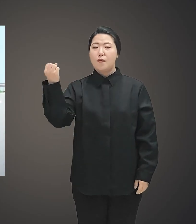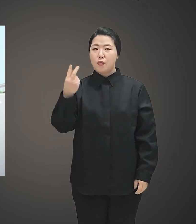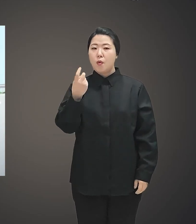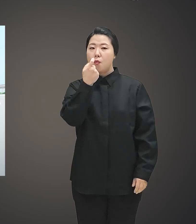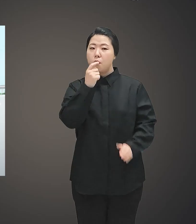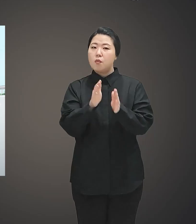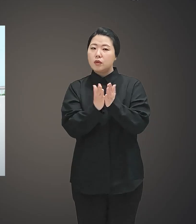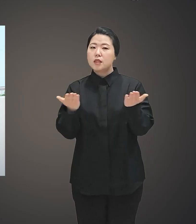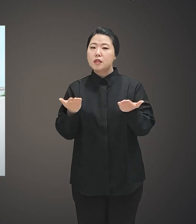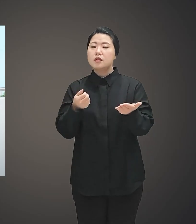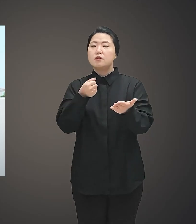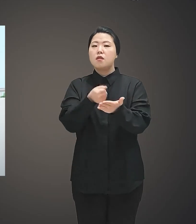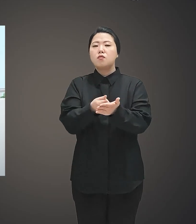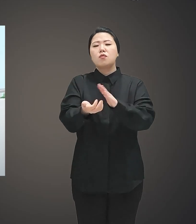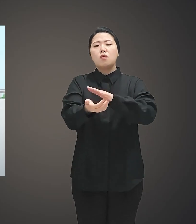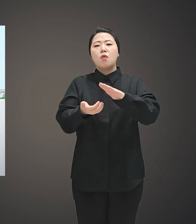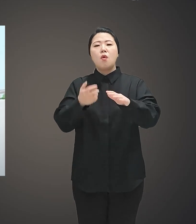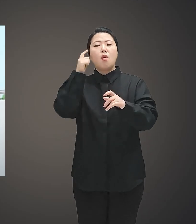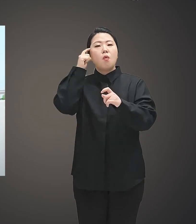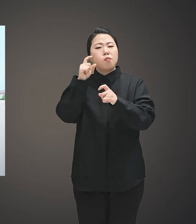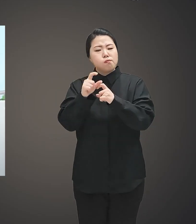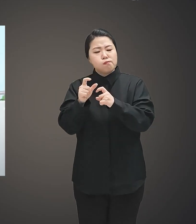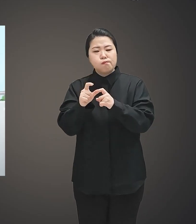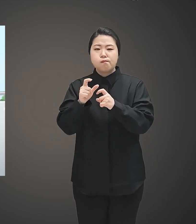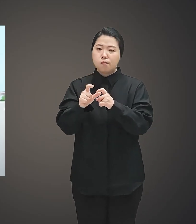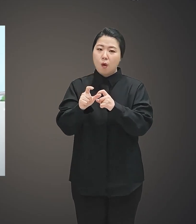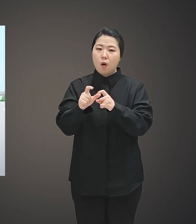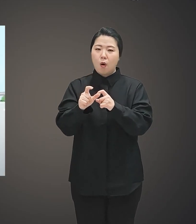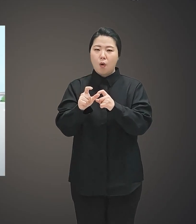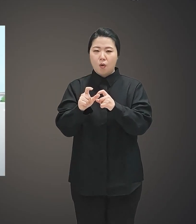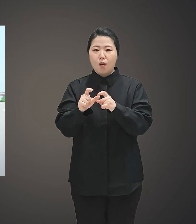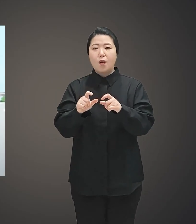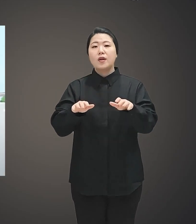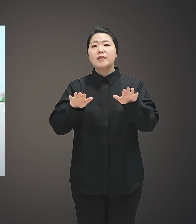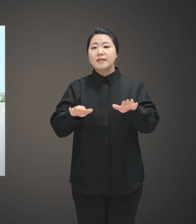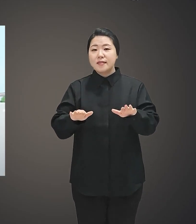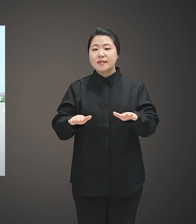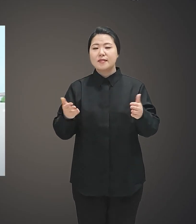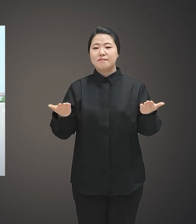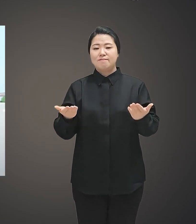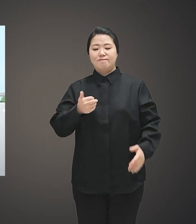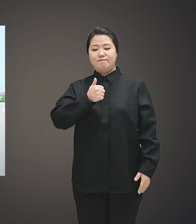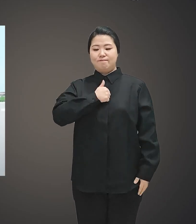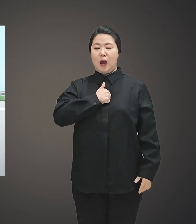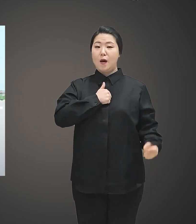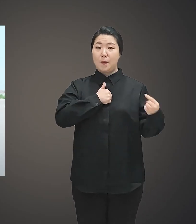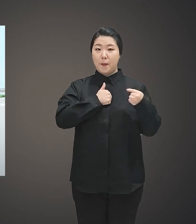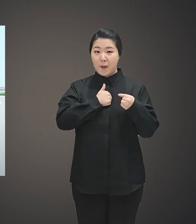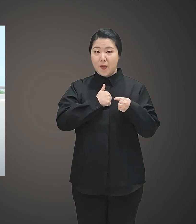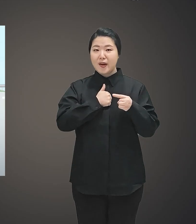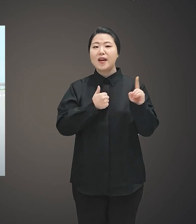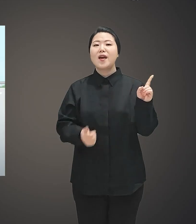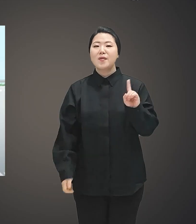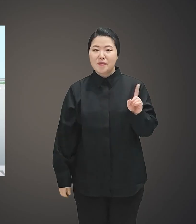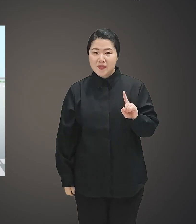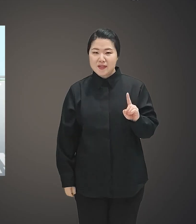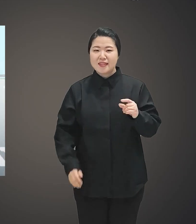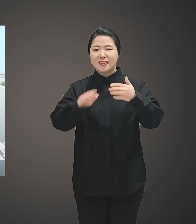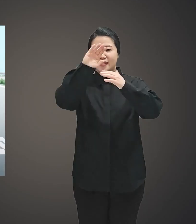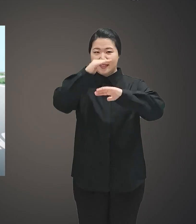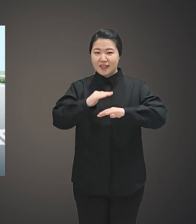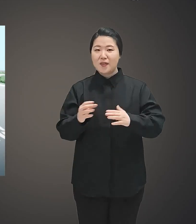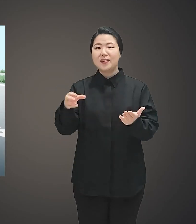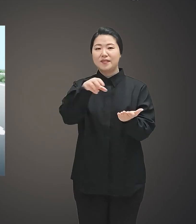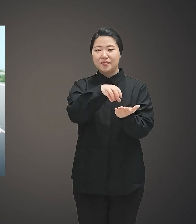무엇인지, 그리고 무엇보다 이 직업을 갖기까지 품었던 고민과 현재의 직업 자긍심까지 적혀